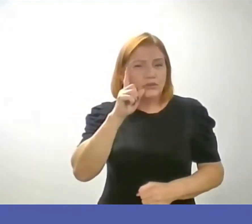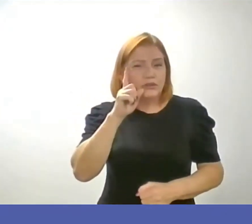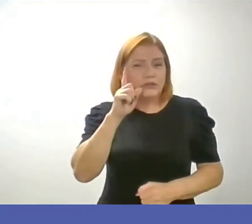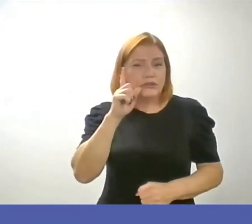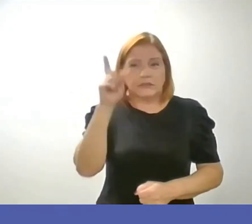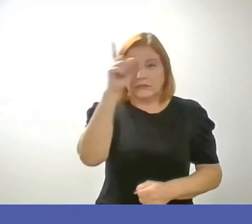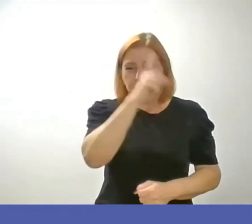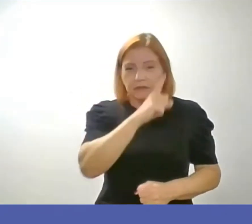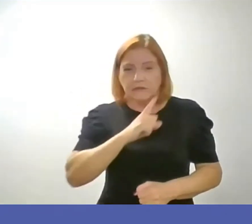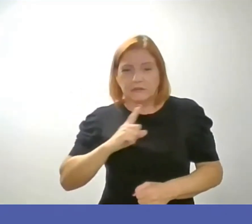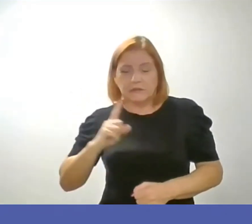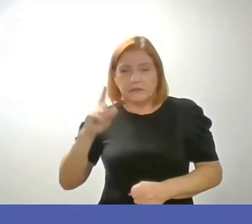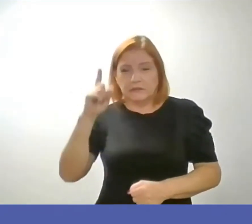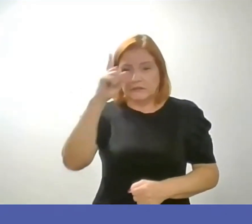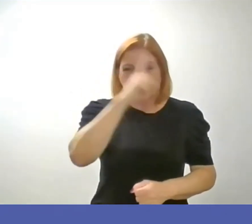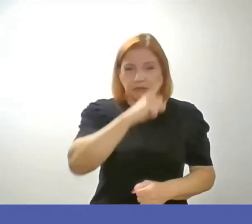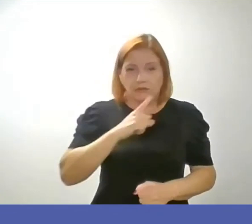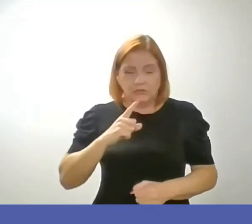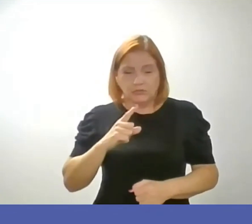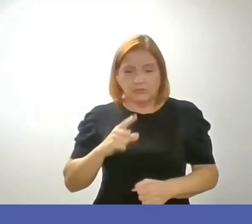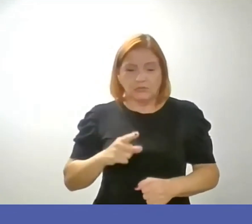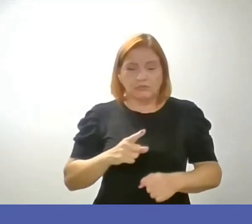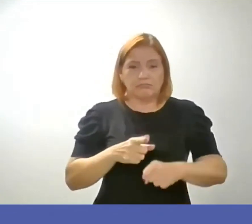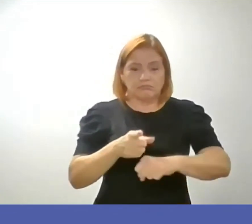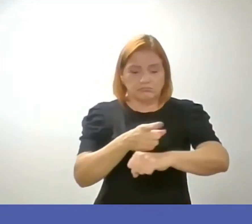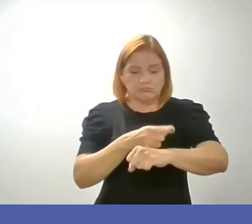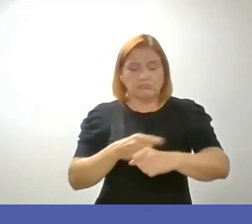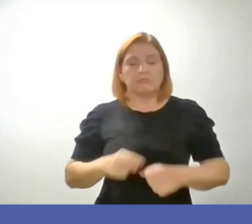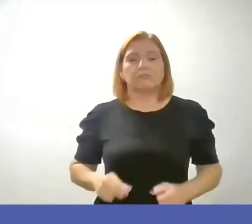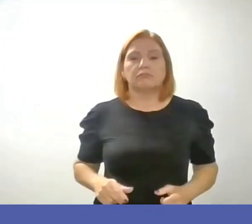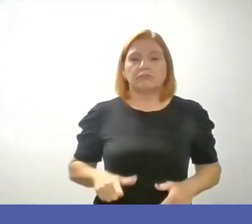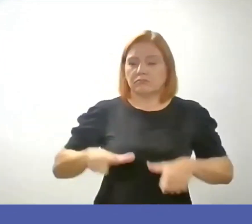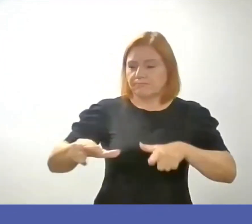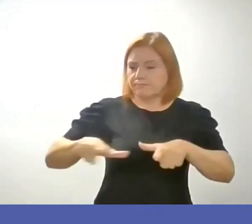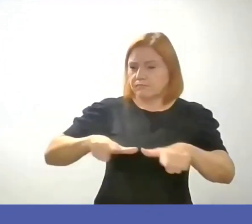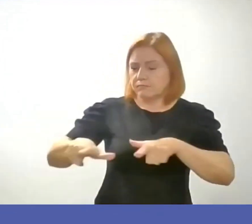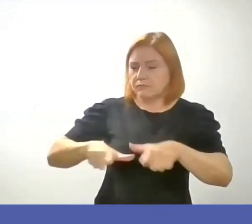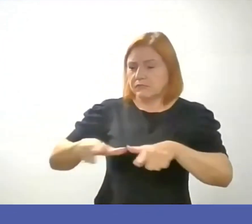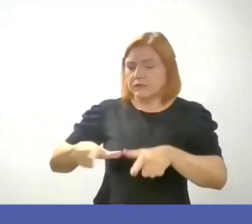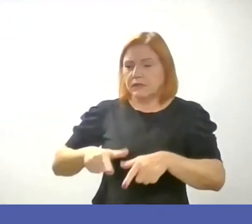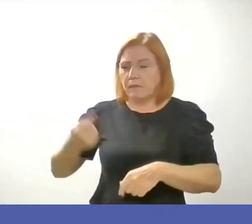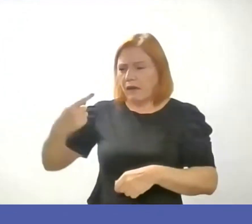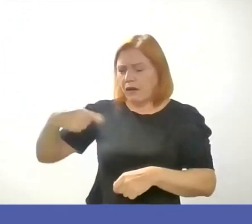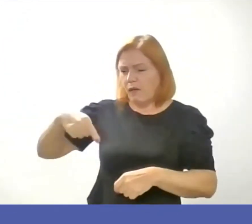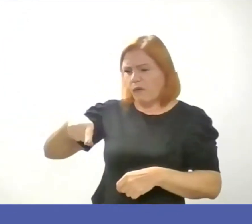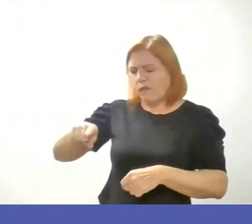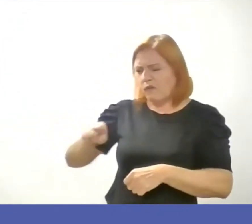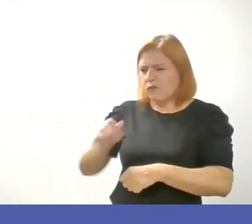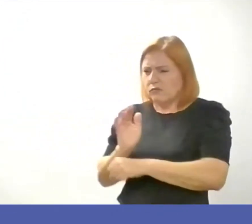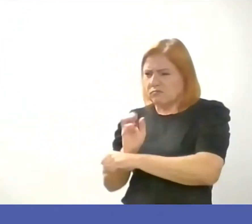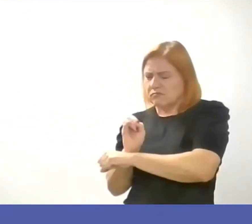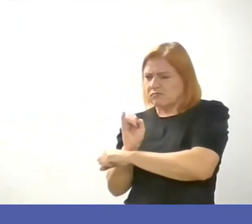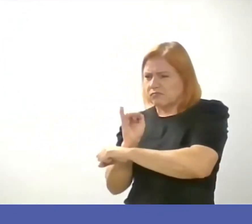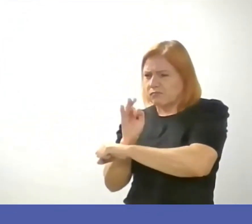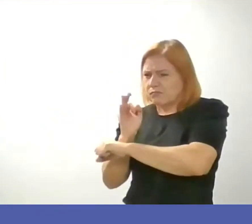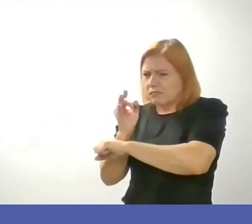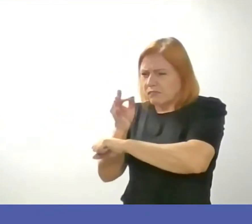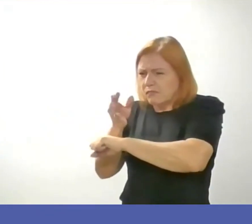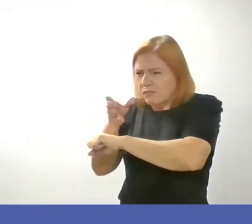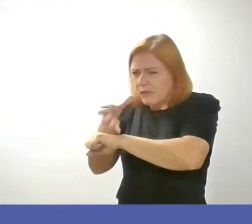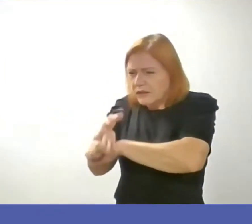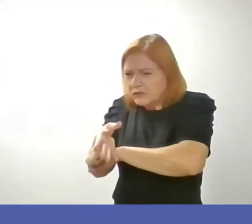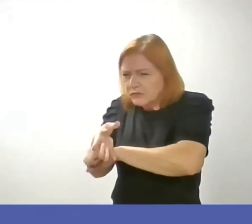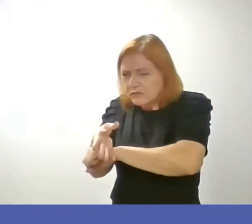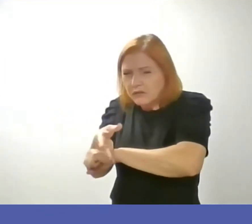o dono de casa que saiu de madrugada para salariar. Por quê? Porque a jornada de um